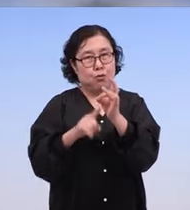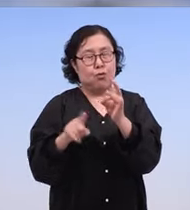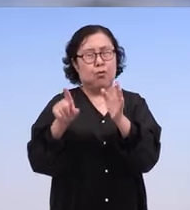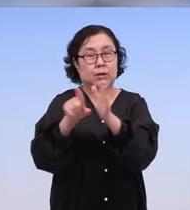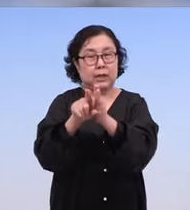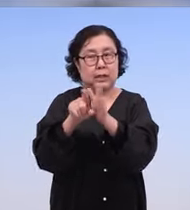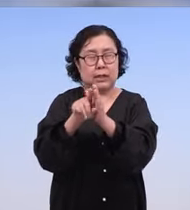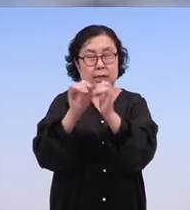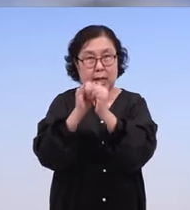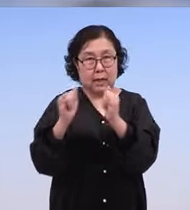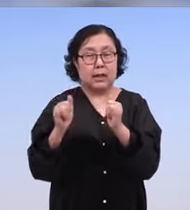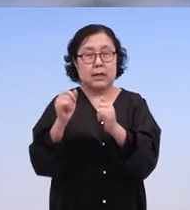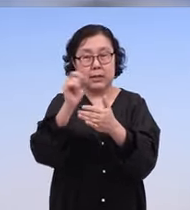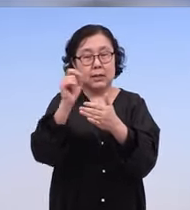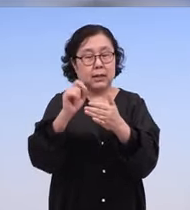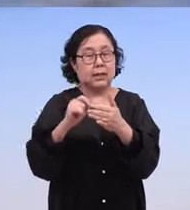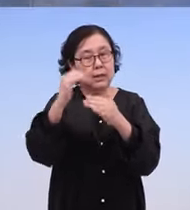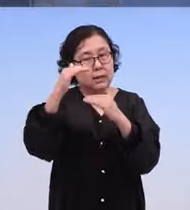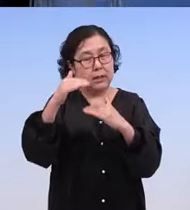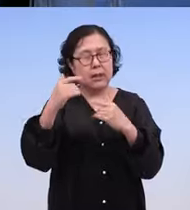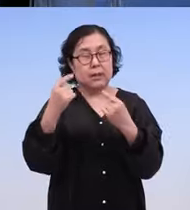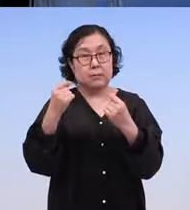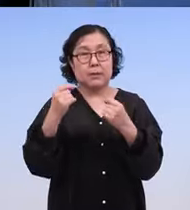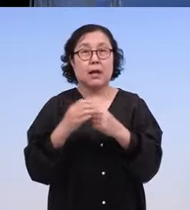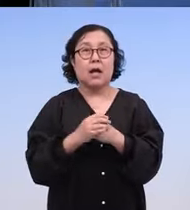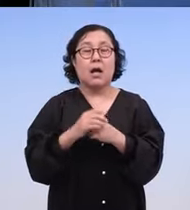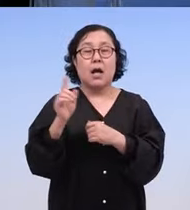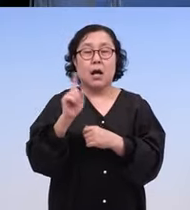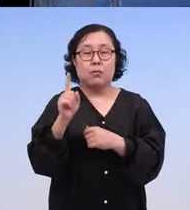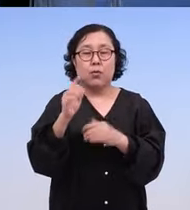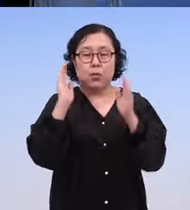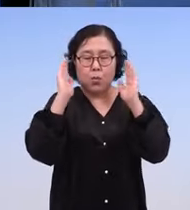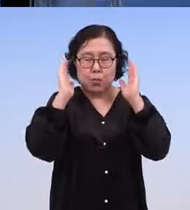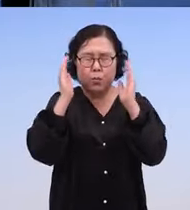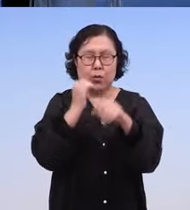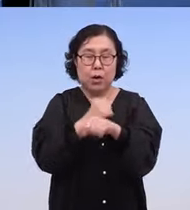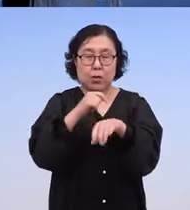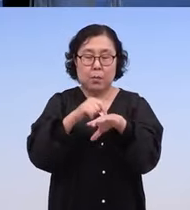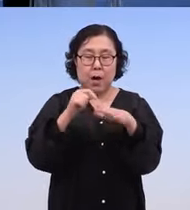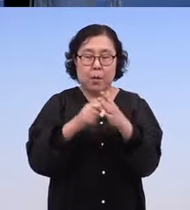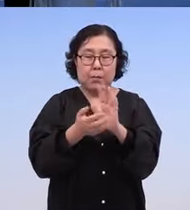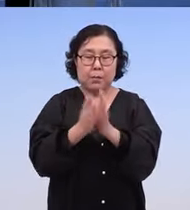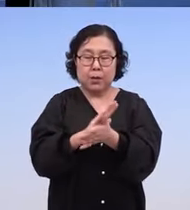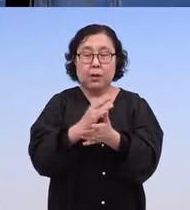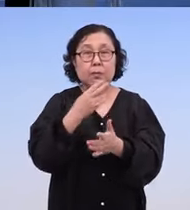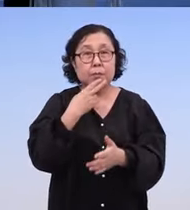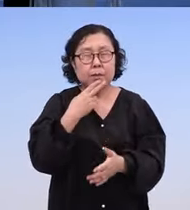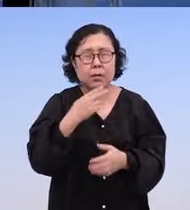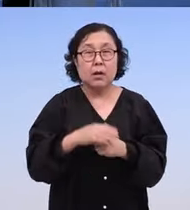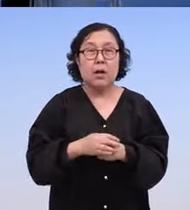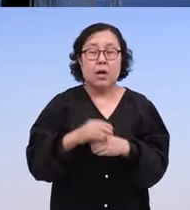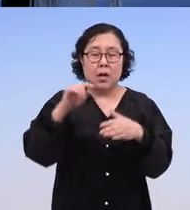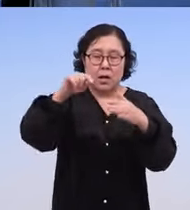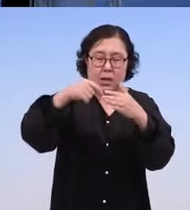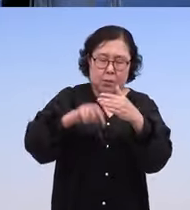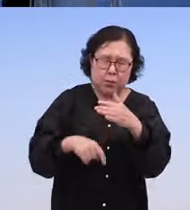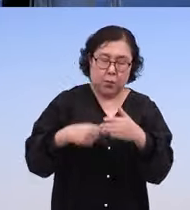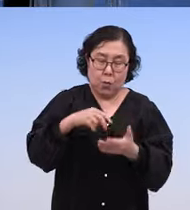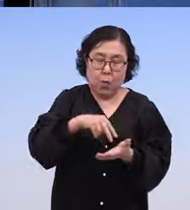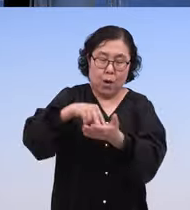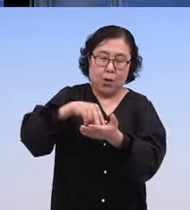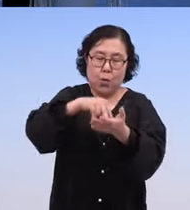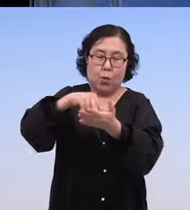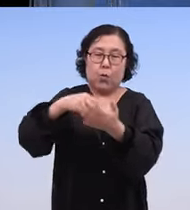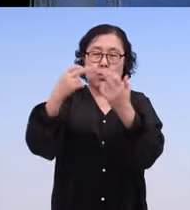같아요. 이런 내용입니다. 아무리 공부를 해도 마음이 변하지 않아 깊고